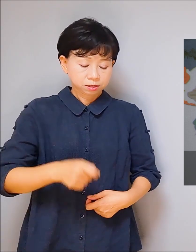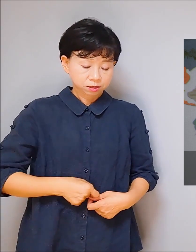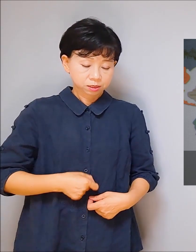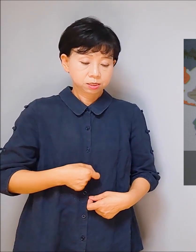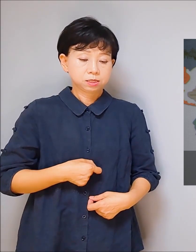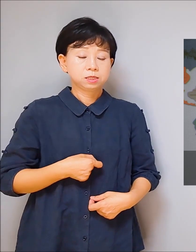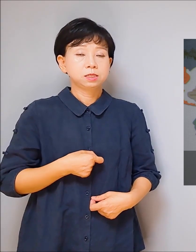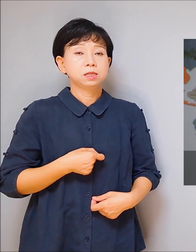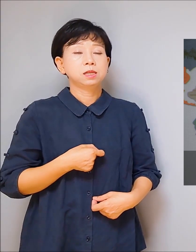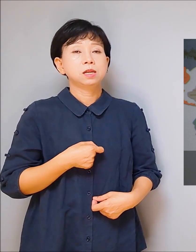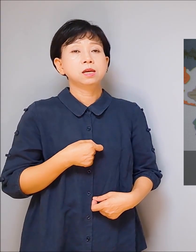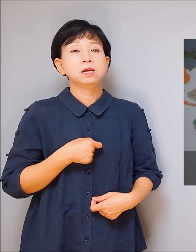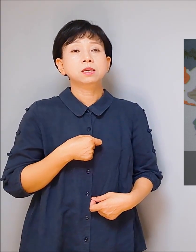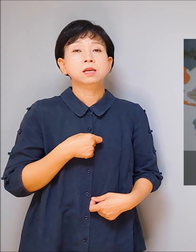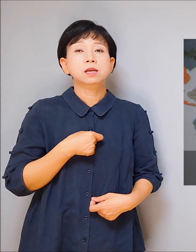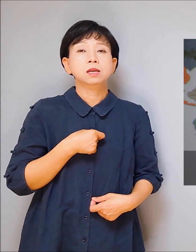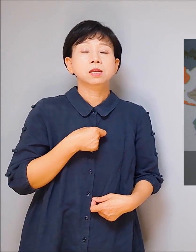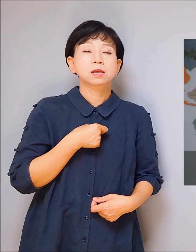진실하게